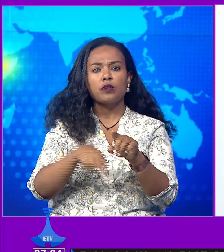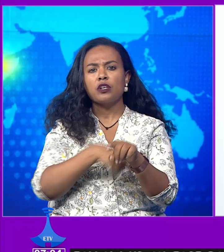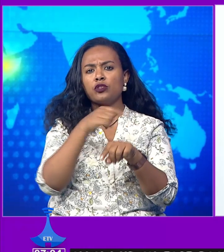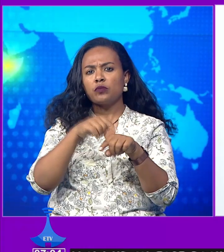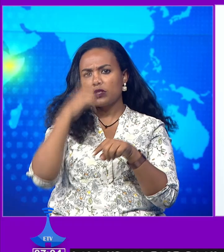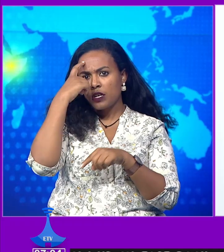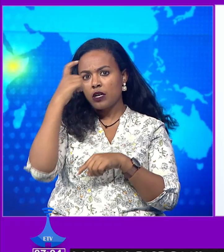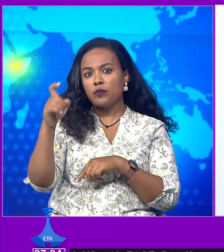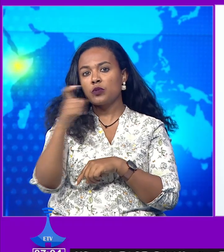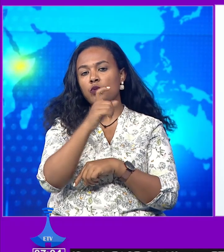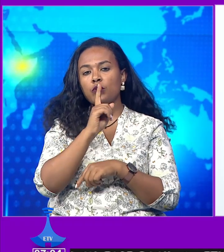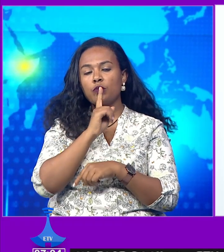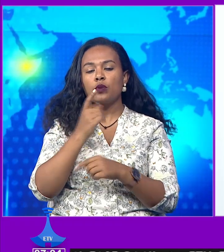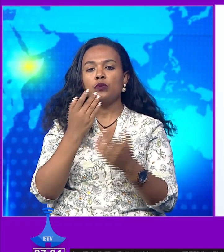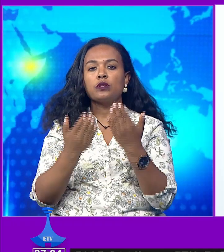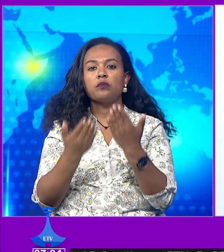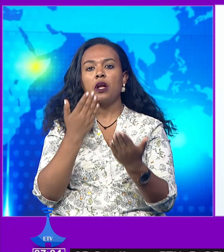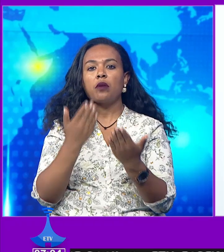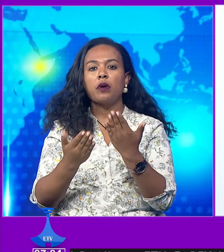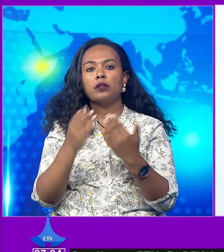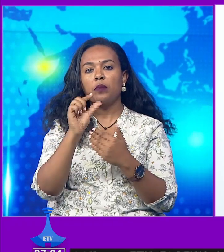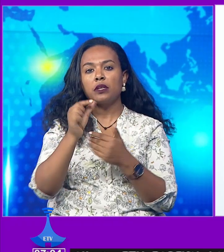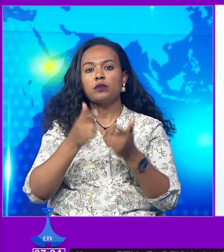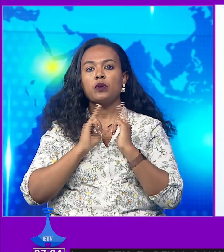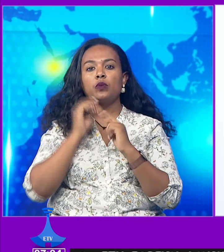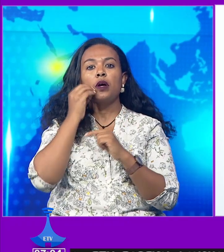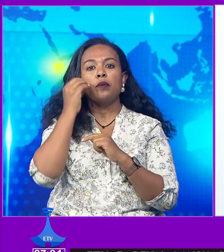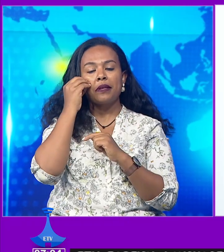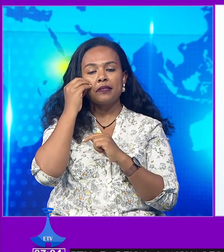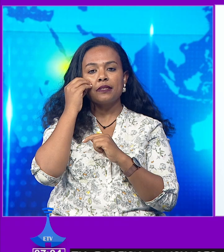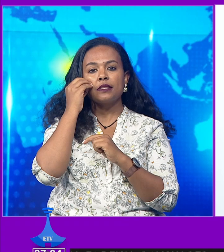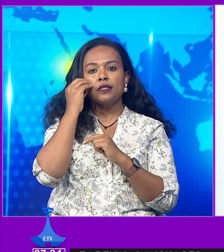ህልም ሲሆንብን ነው። እስኪ ምናልባት ቢያንስ እንደው መኖሪያ ቤት